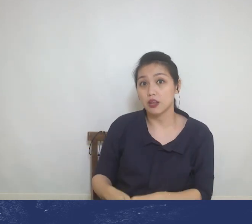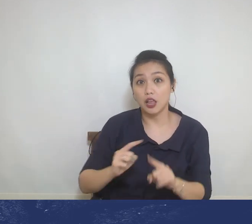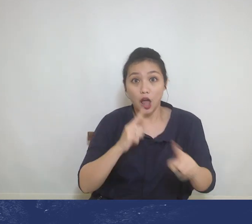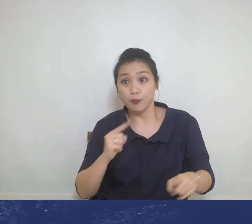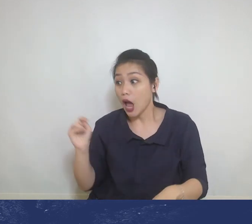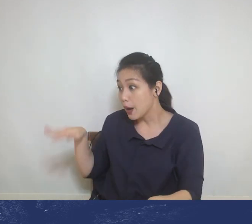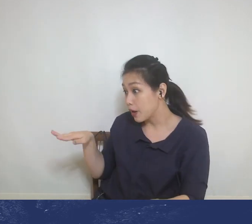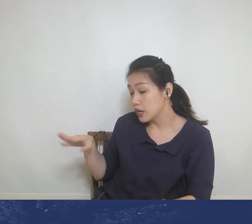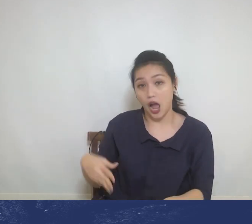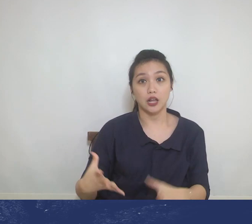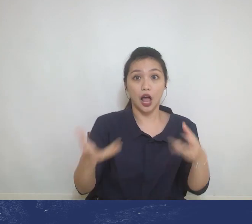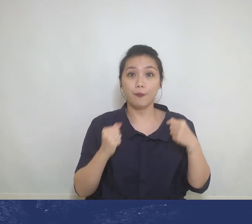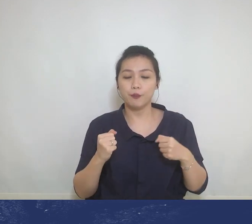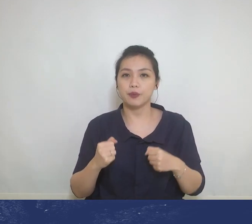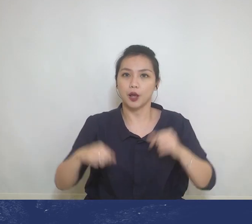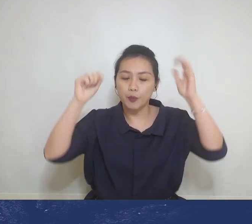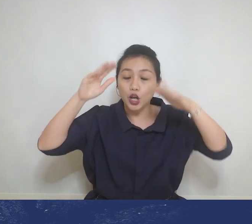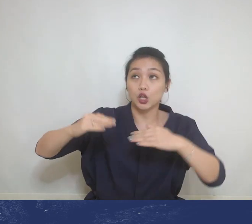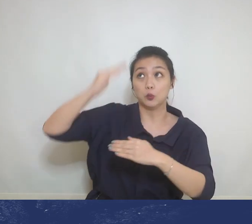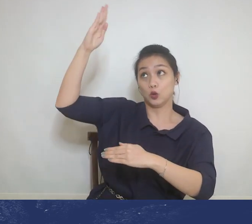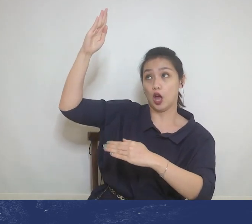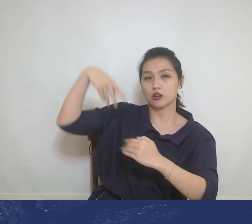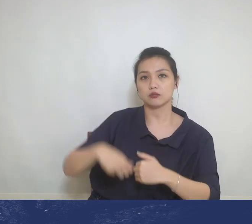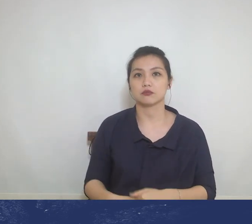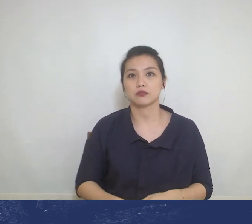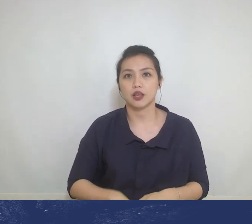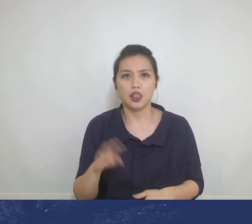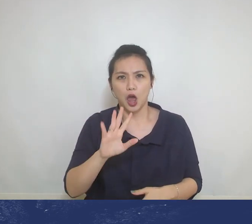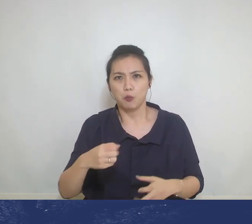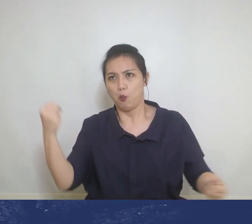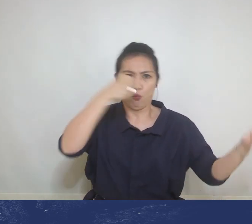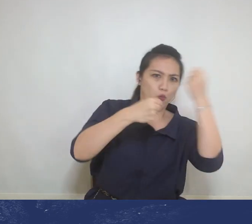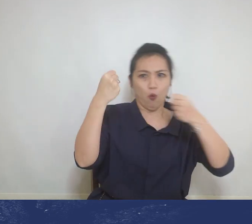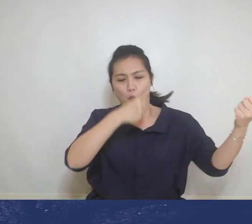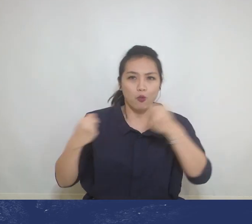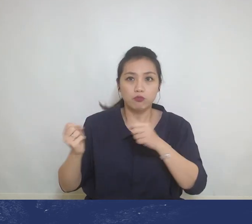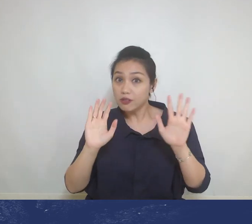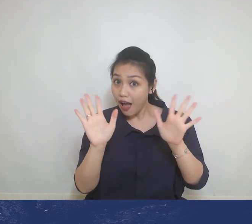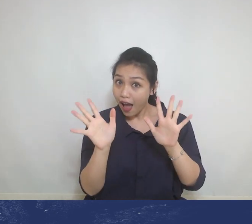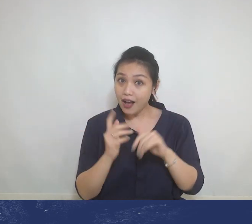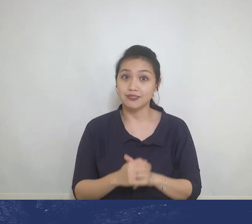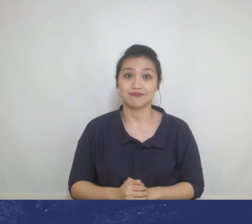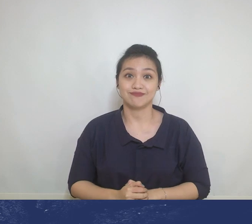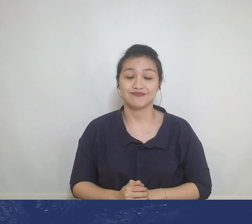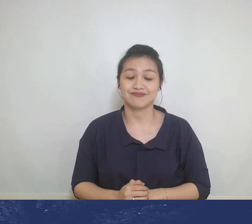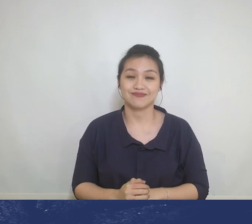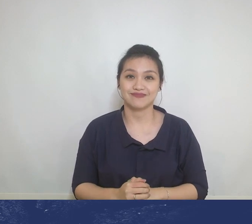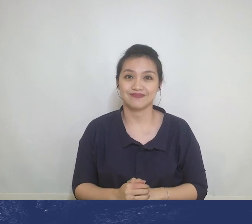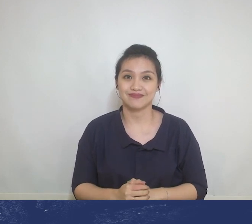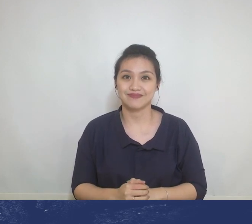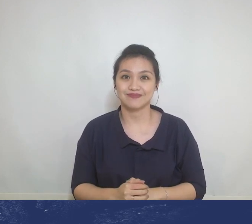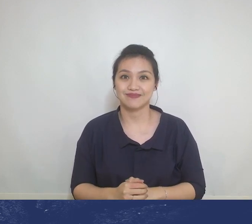malah yang bungsu mendapat berkat yang sulung kayak gitu. Dan itu tanpa pertumpahan darah, tanpa pertengkaran, tanpa Yakub harus